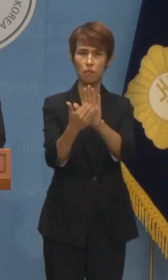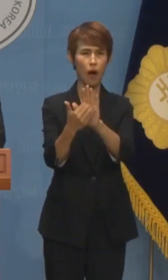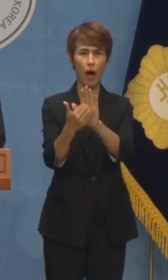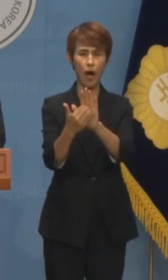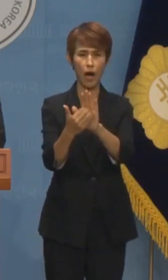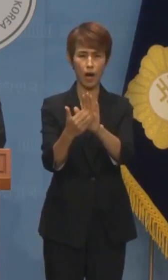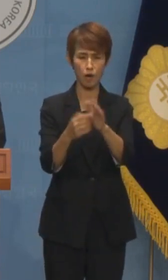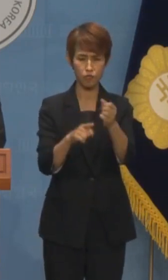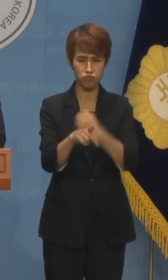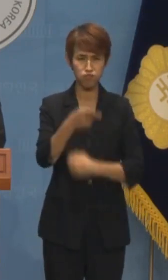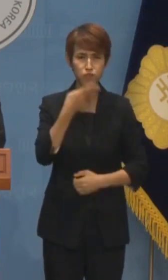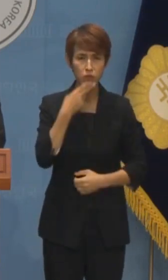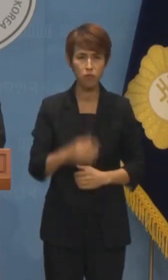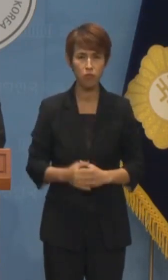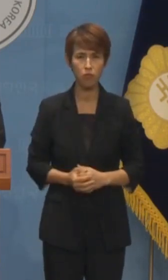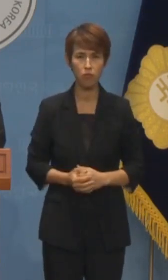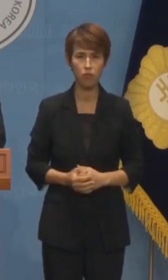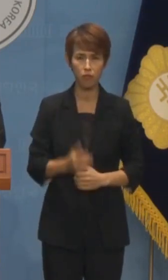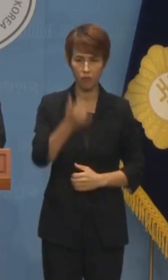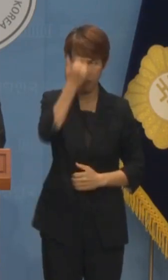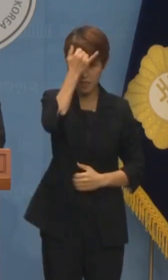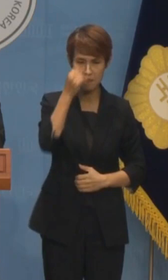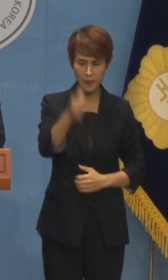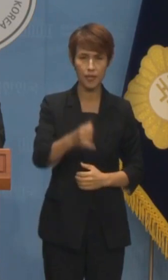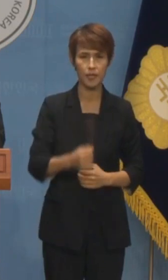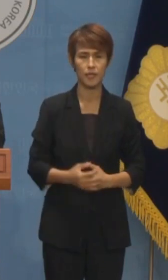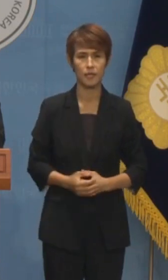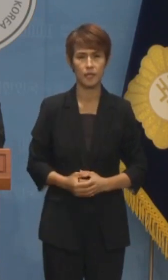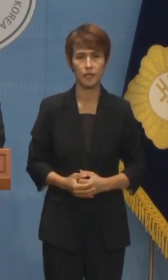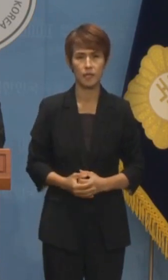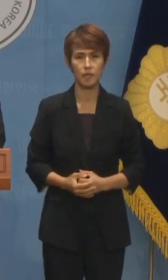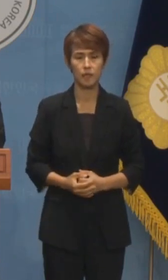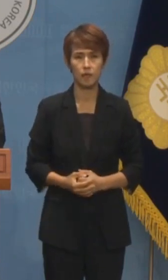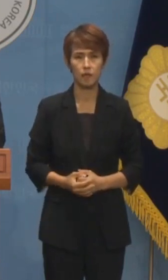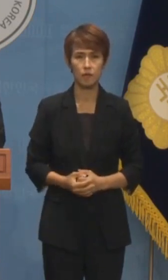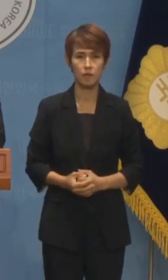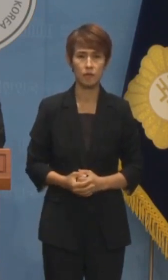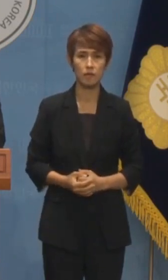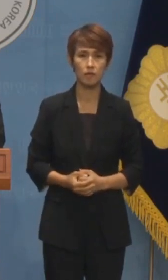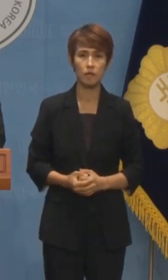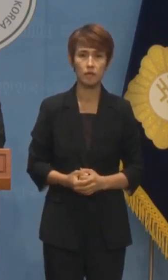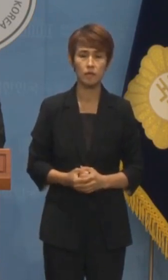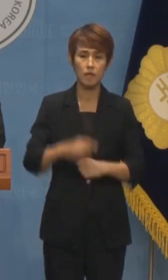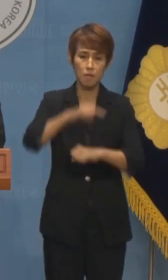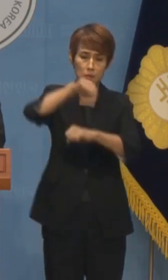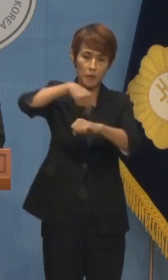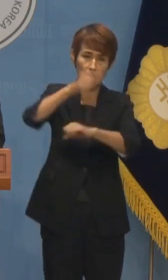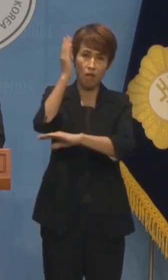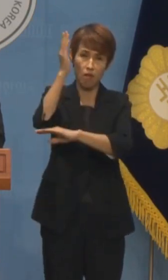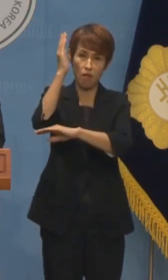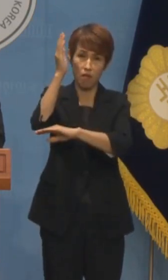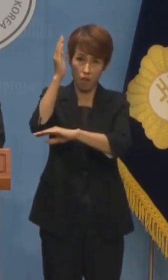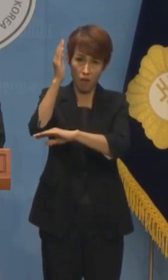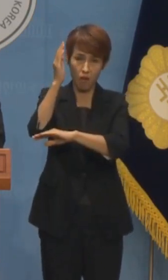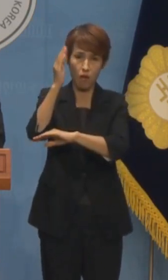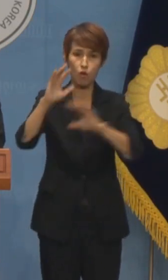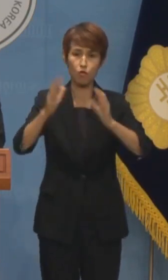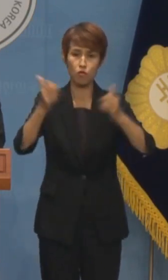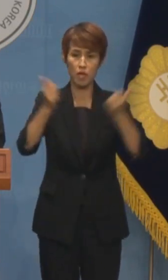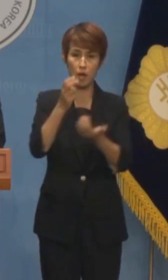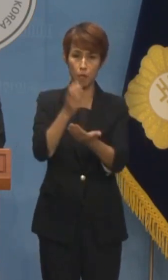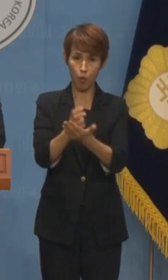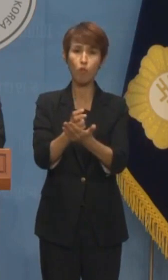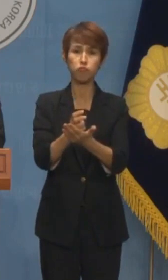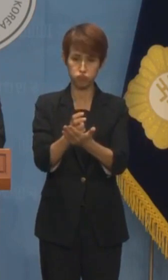일관성도 없으며 인간적인 도리도 아닙니다. 지금 진행되고 있는 필리버스터는 국회법에